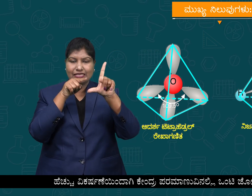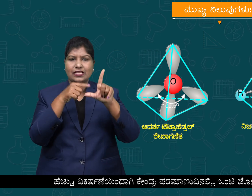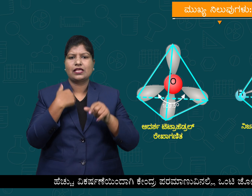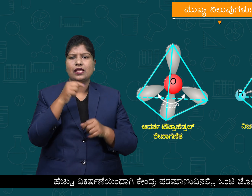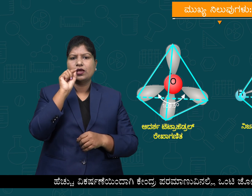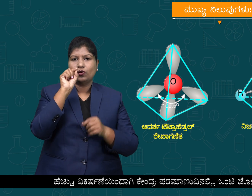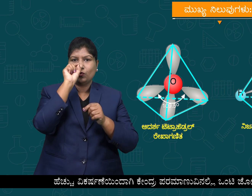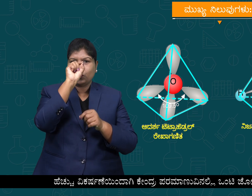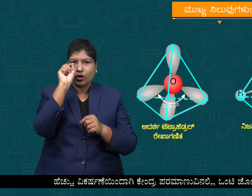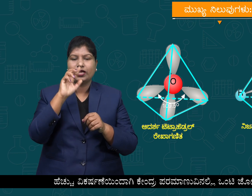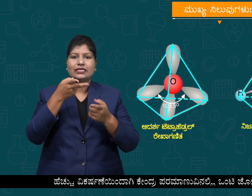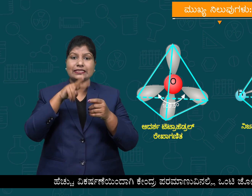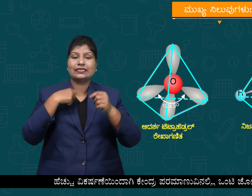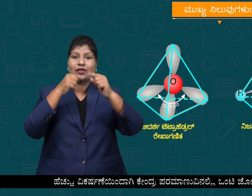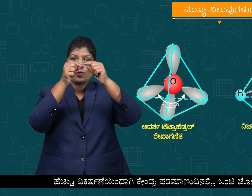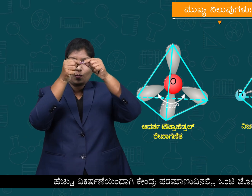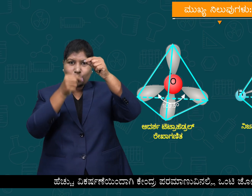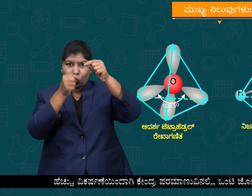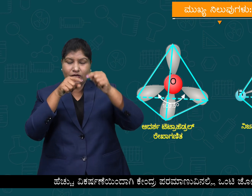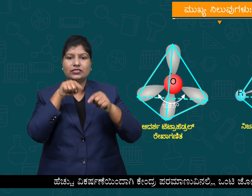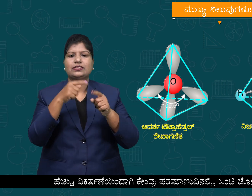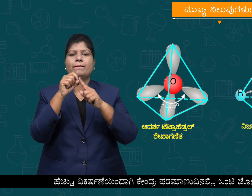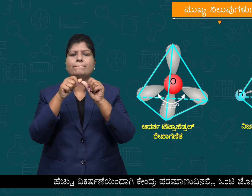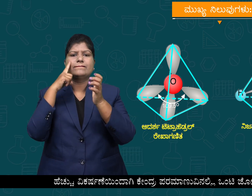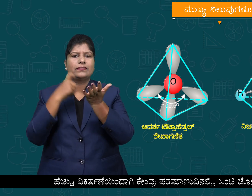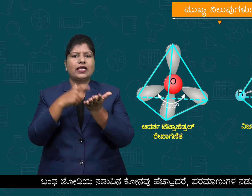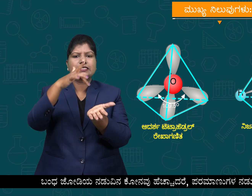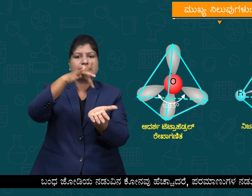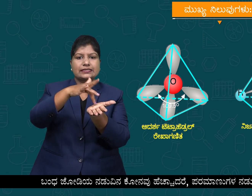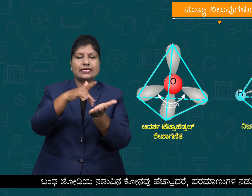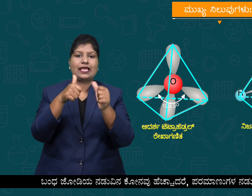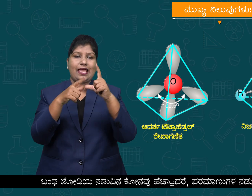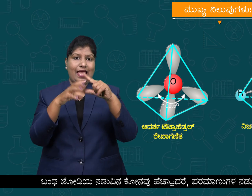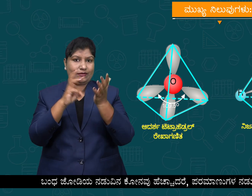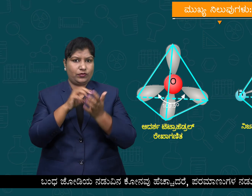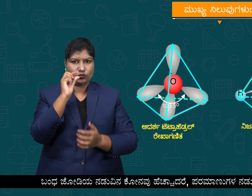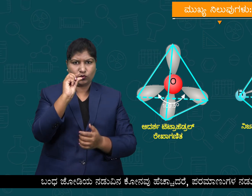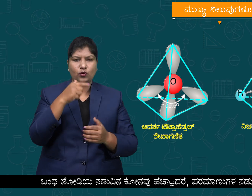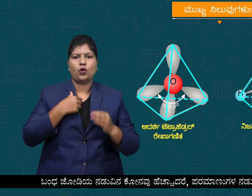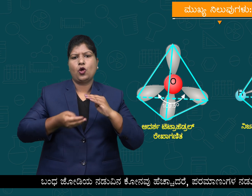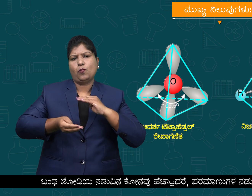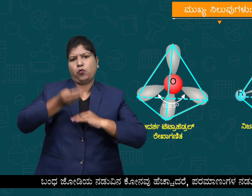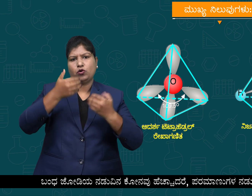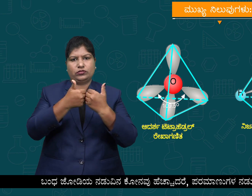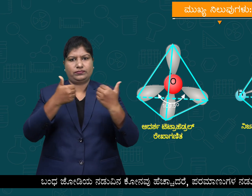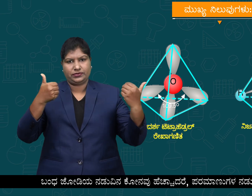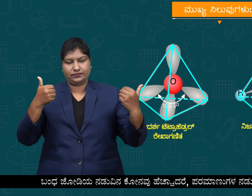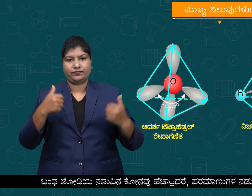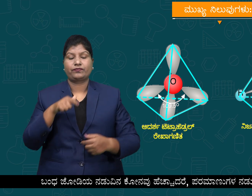ಕೇಂದ್ರ ಪರಮಾಣುವಿನಲ್ಲಿ ಒಂಟಿ ಜೋಡಿ ಮತ್ತು ಬಂಧ ಜೋಡಿಯ ನಡುವಿನ ಕೋನವು ಹೆಚ್ಚಾದರೆ ಪರಮಾಣುಗಳ